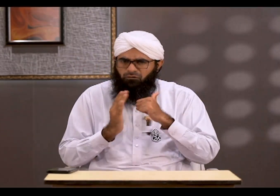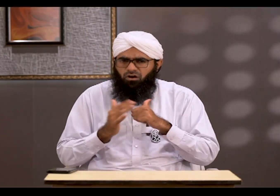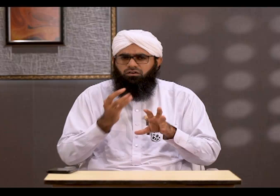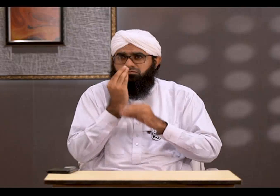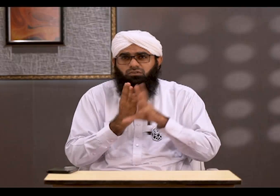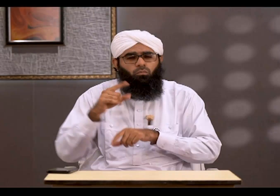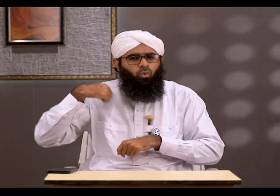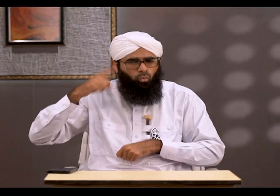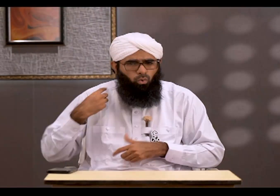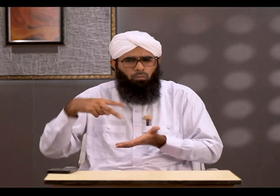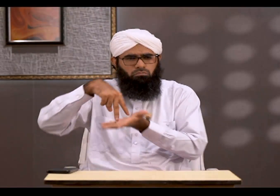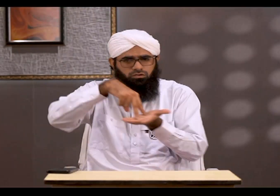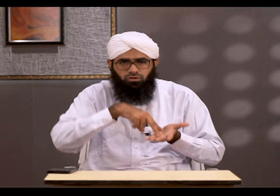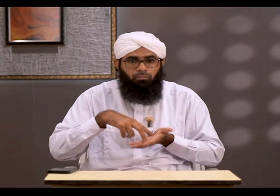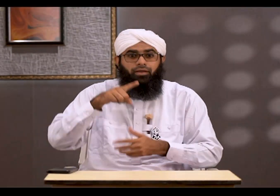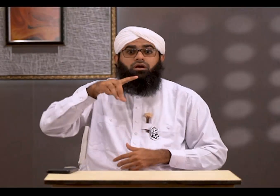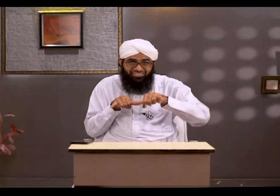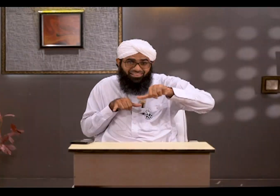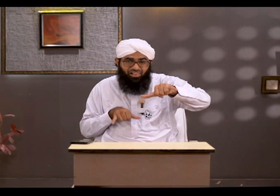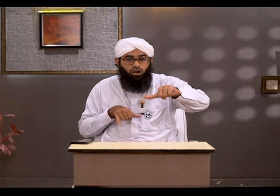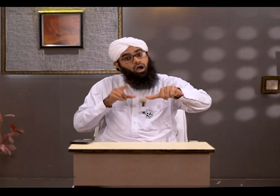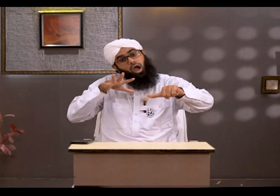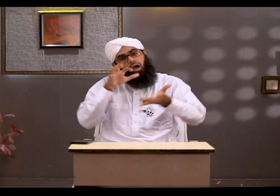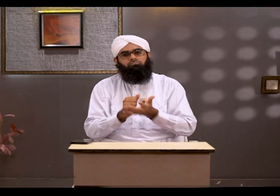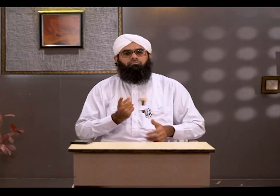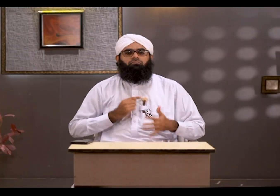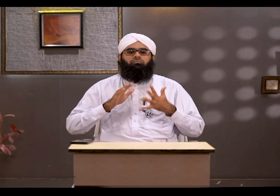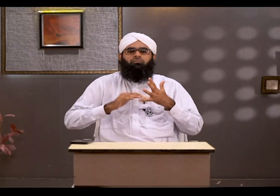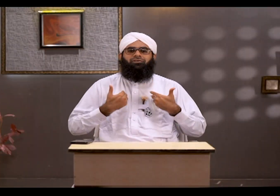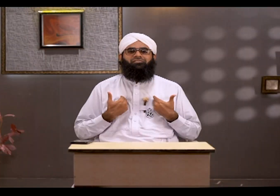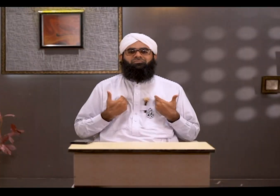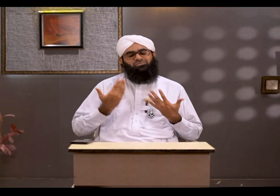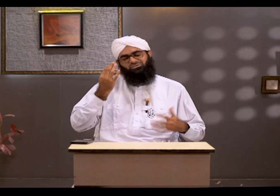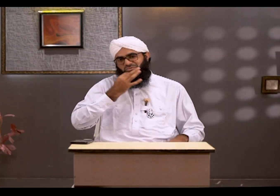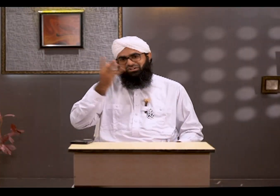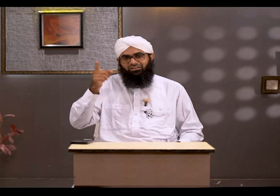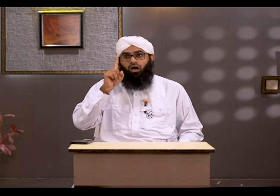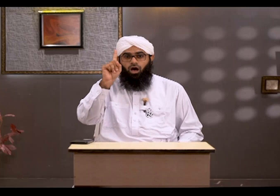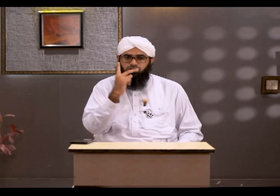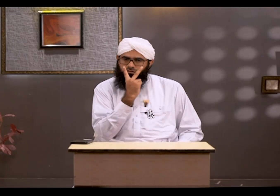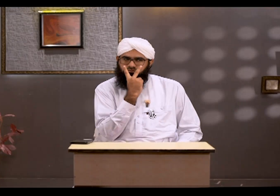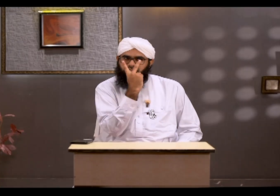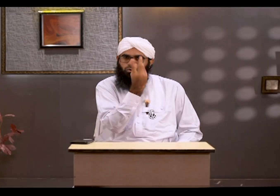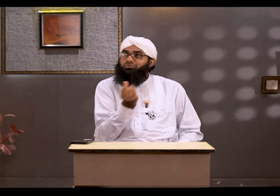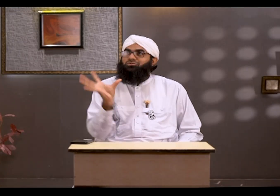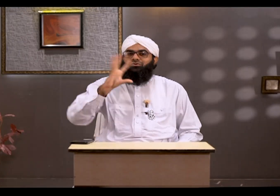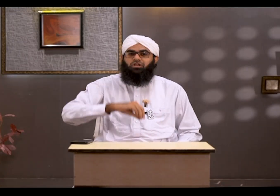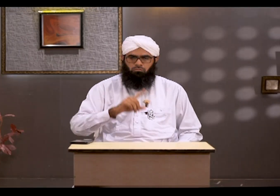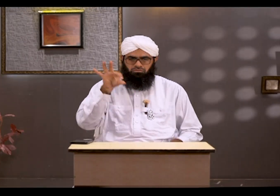خادمین اور تخت 1000 سال کی مسافت تک ہوں گے۔ کچھ جنتی اللہ پاک کے دیدار سے ہر صبح و شام مشرف ہوں گے۔ جنتیوں